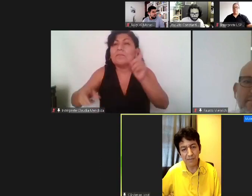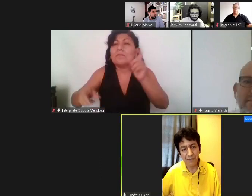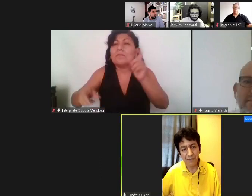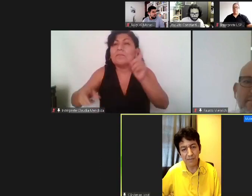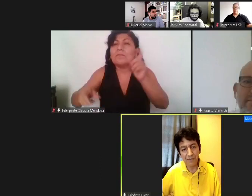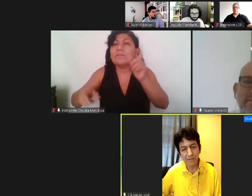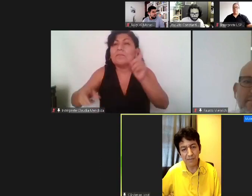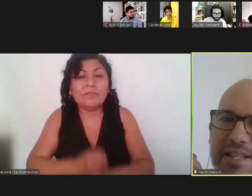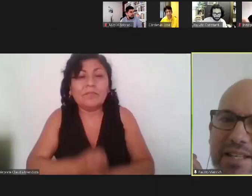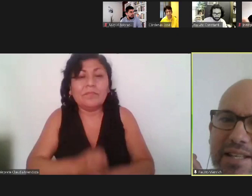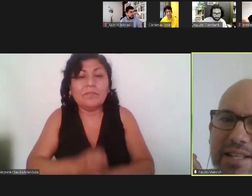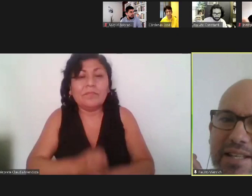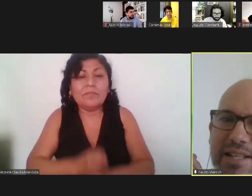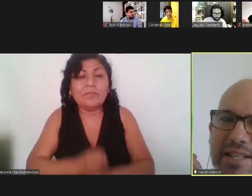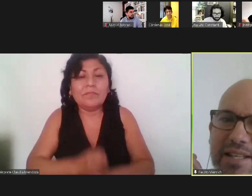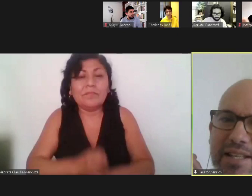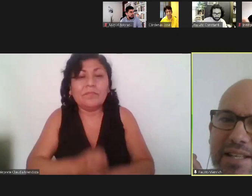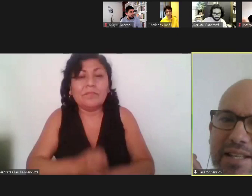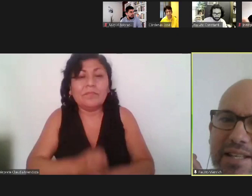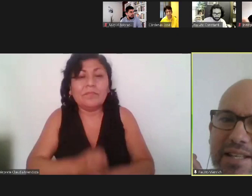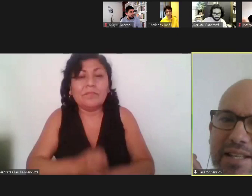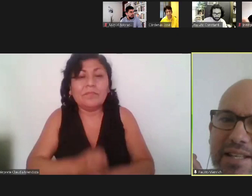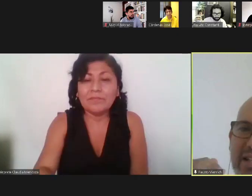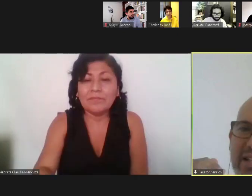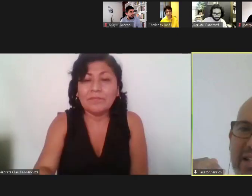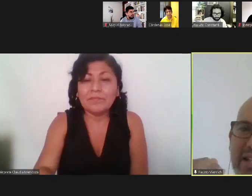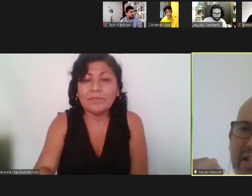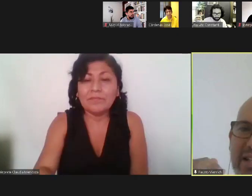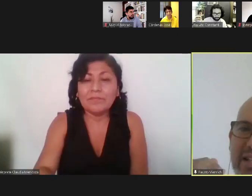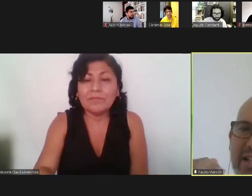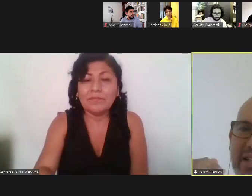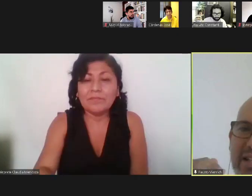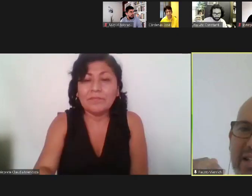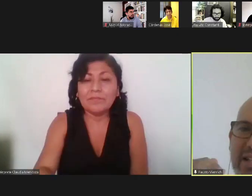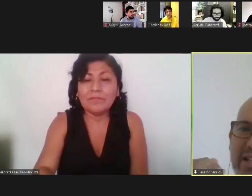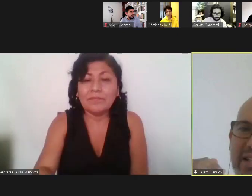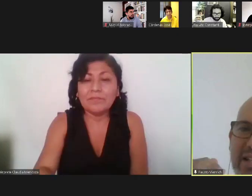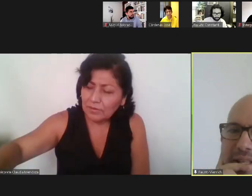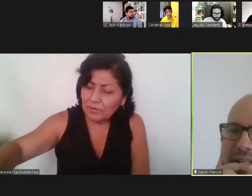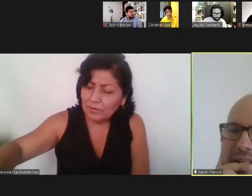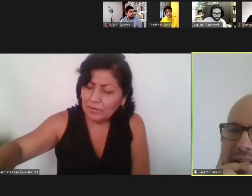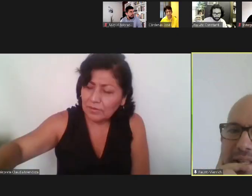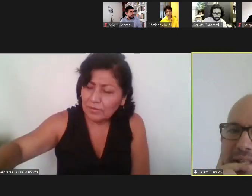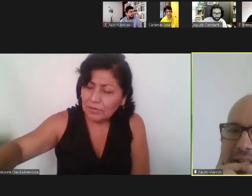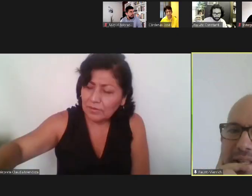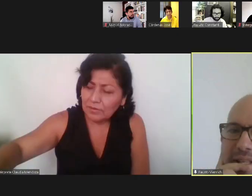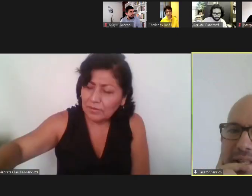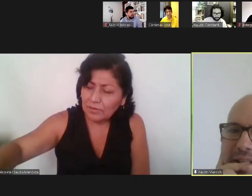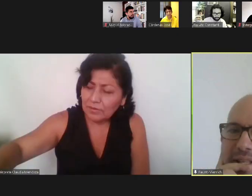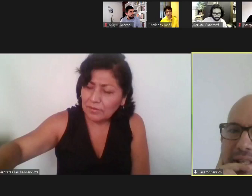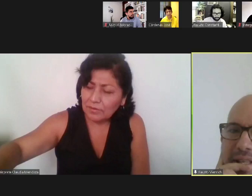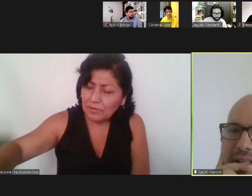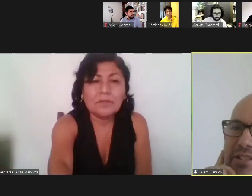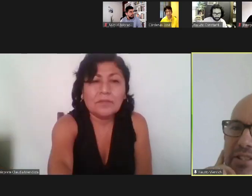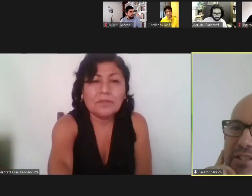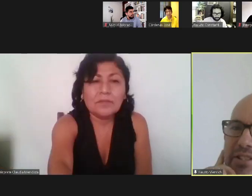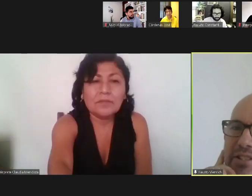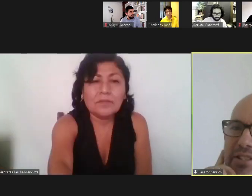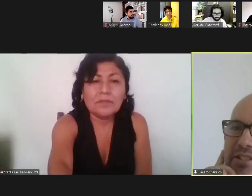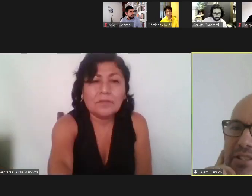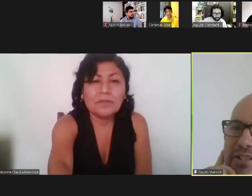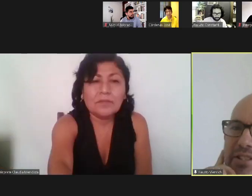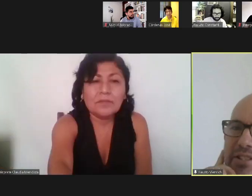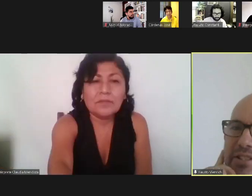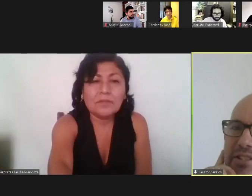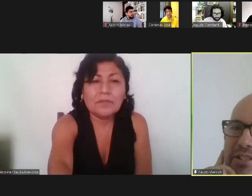Sí, bueno, en el tema de derecho de autor, en el marco de la sección específicamente de excepciones y limitaciones al